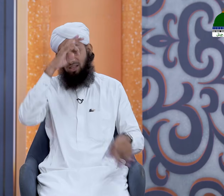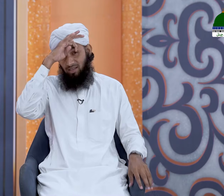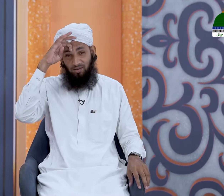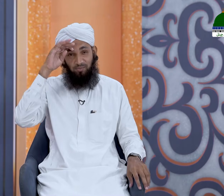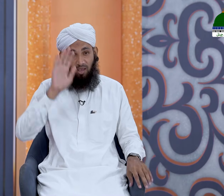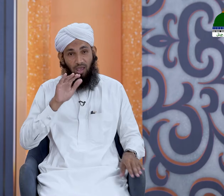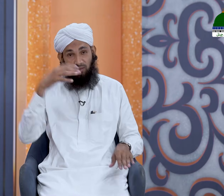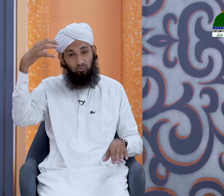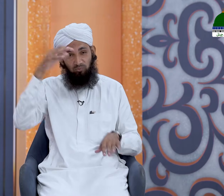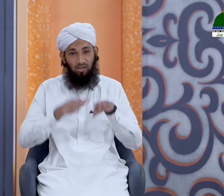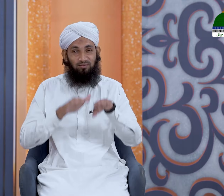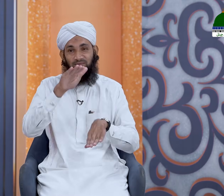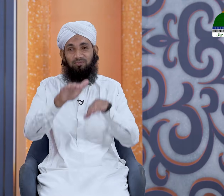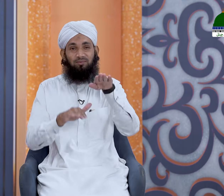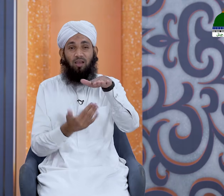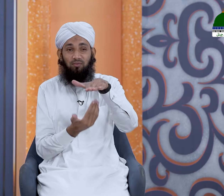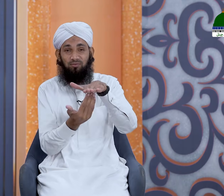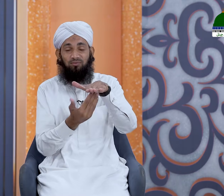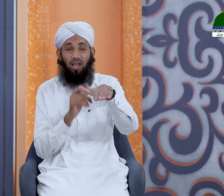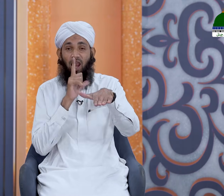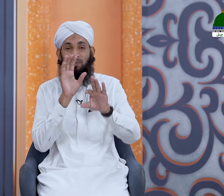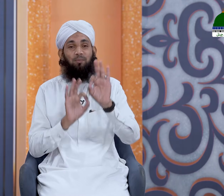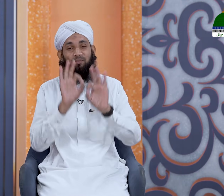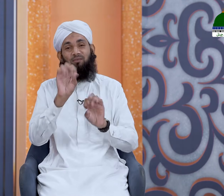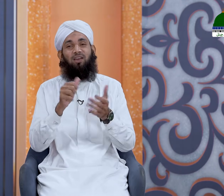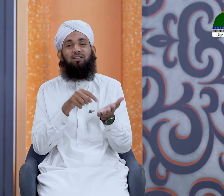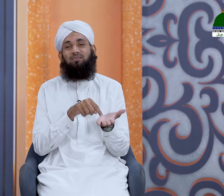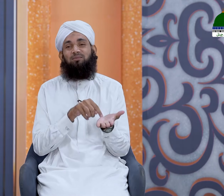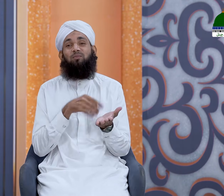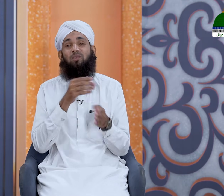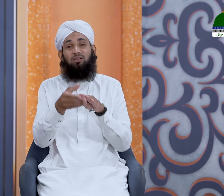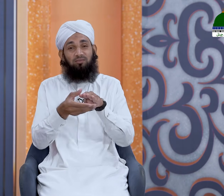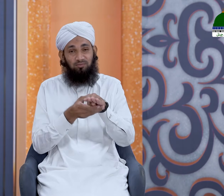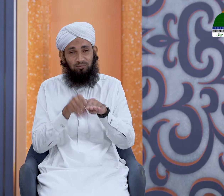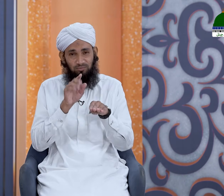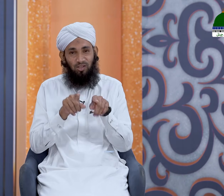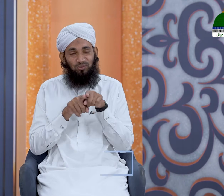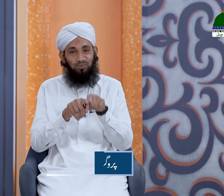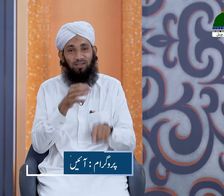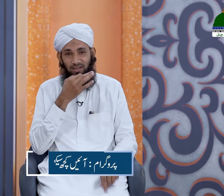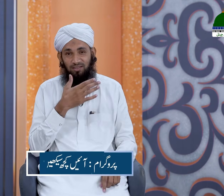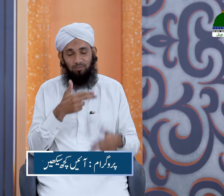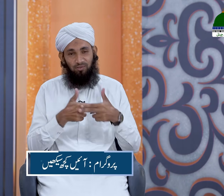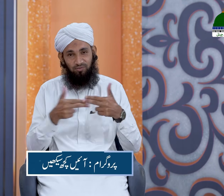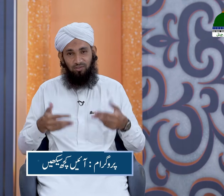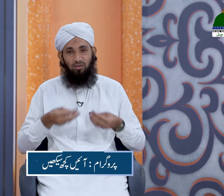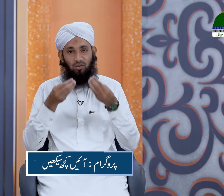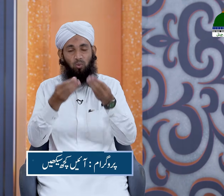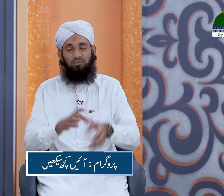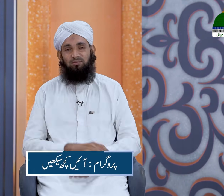میں چلنے کے لیے جوتے نہایت ہی کارآمد ہیں. جوتا پہننے کی چند سنت اور آداب ملاحظہ ہوں. کسی